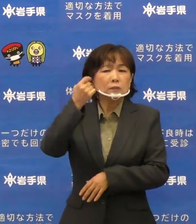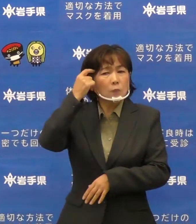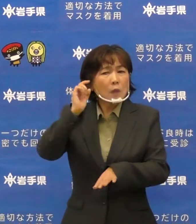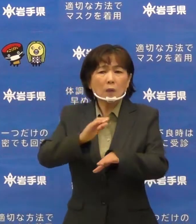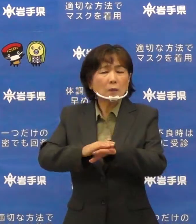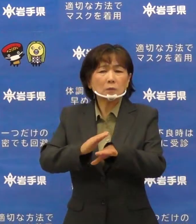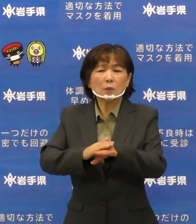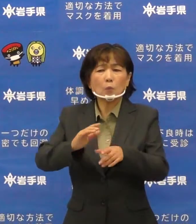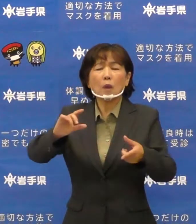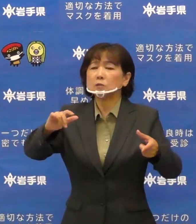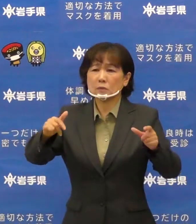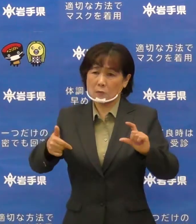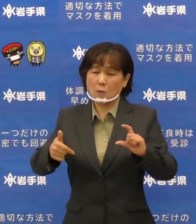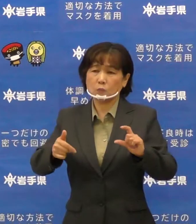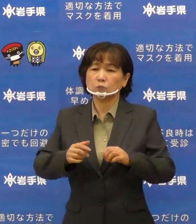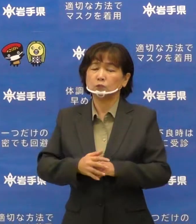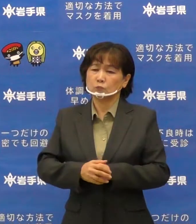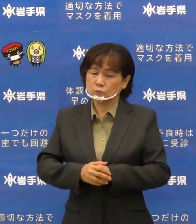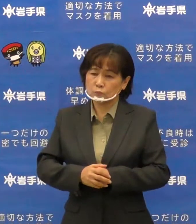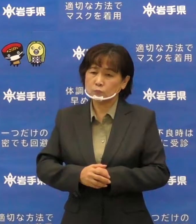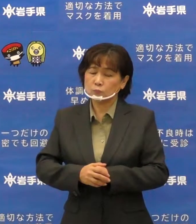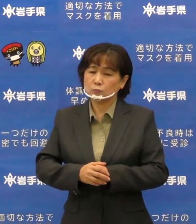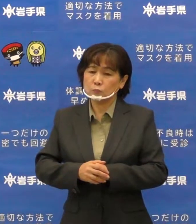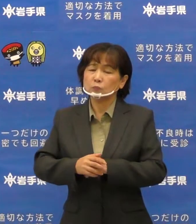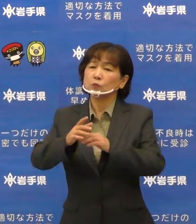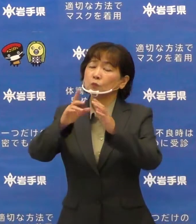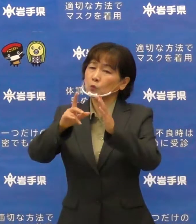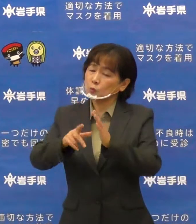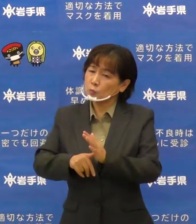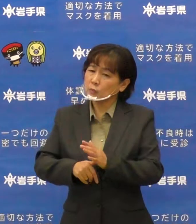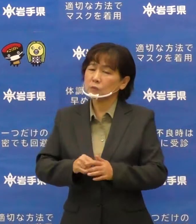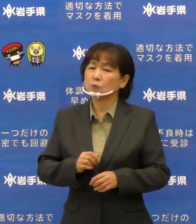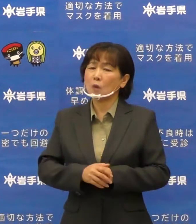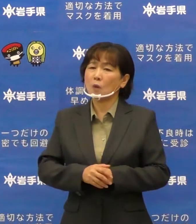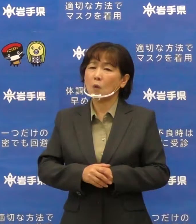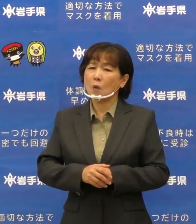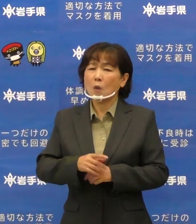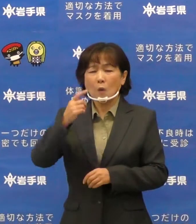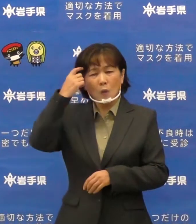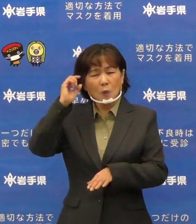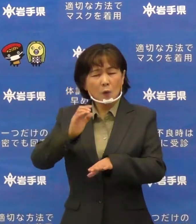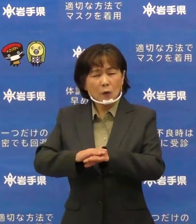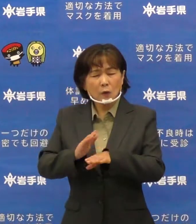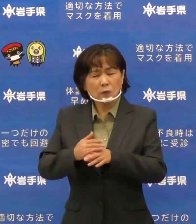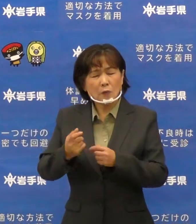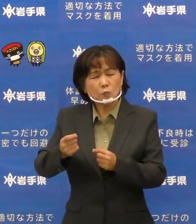して、現状その知事がおっしゃったハッピーエンドというのには向かってはいるんでしょうか。